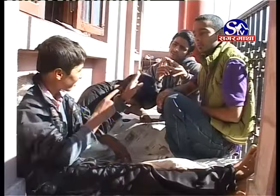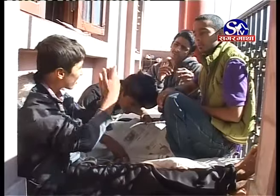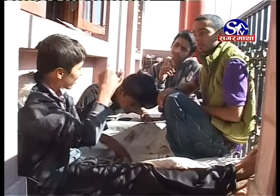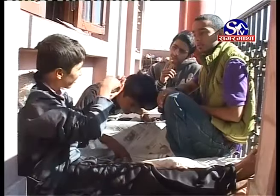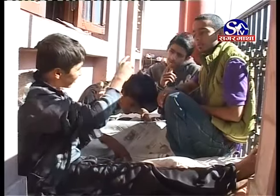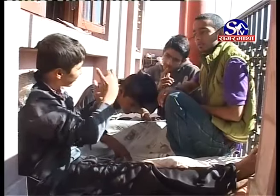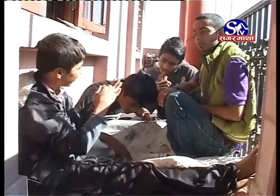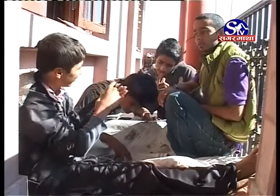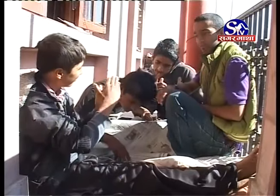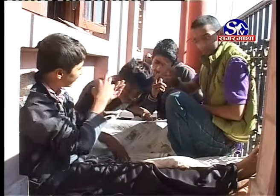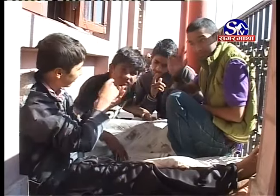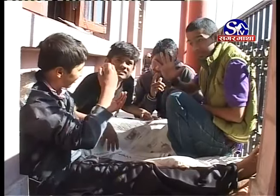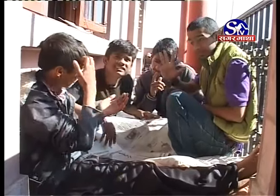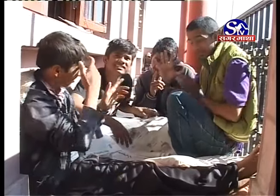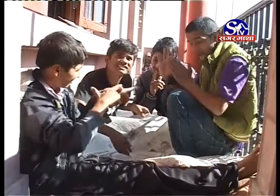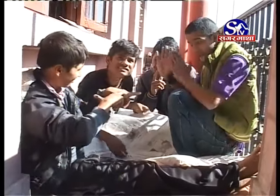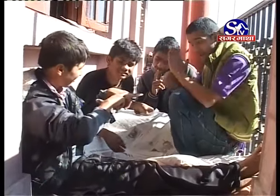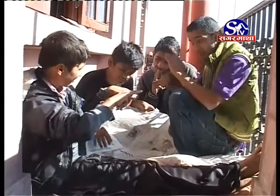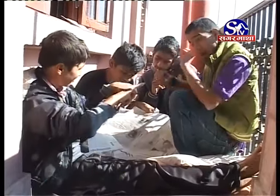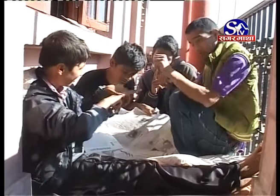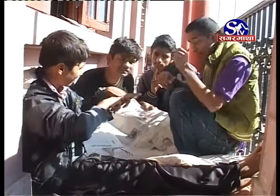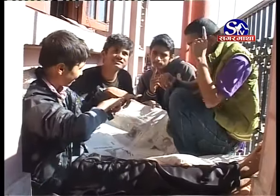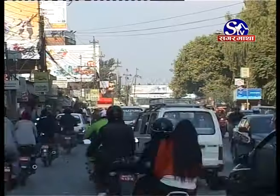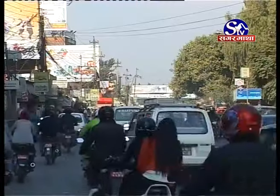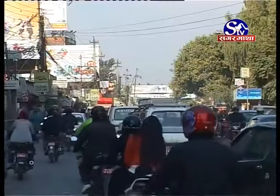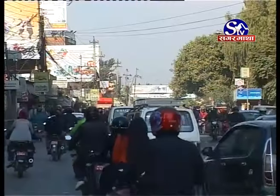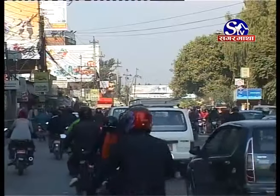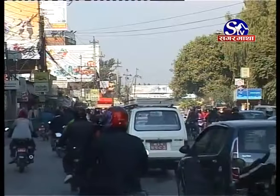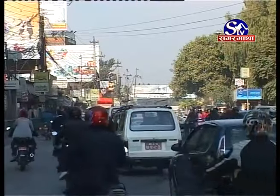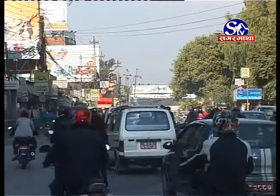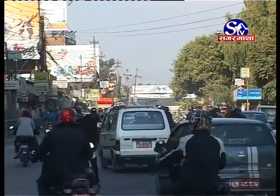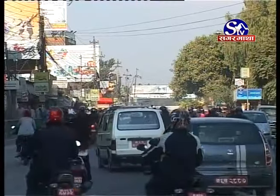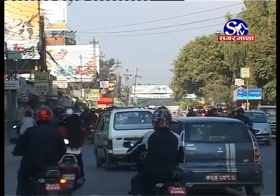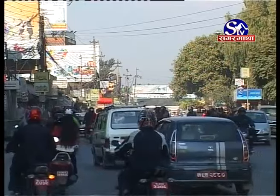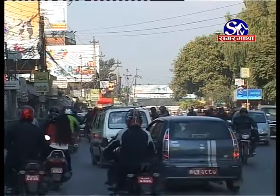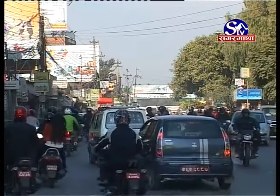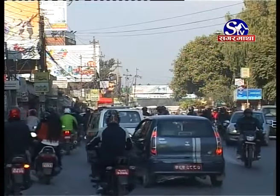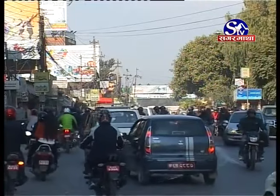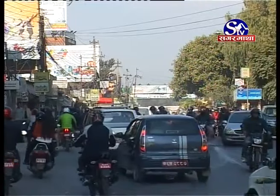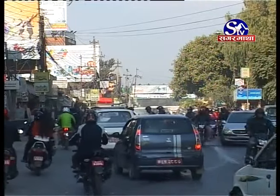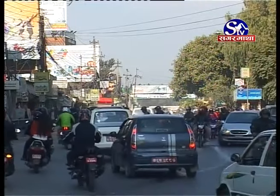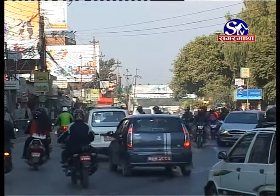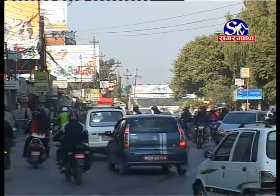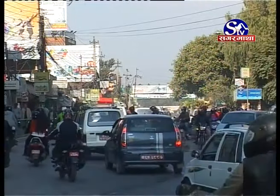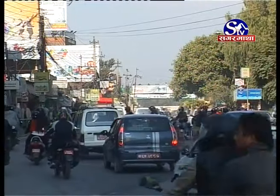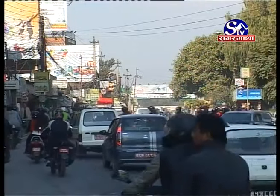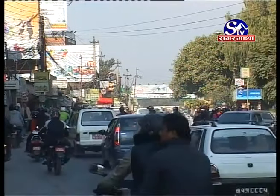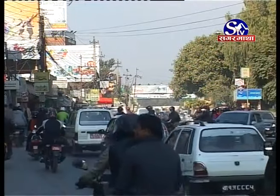पनि वञ्चित भइरहेका छन् बहिराहरू। जस्तो उदाहरणको रूपमा सवारी चालक अनुमति पत्रलाई